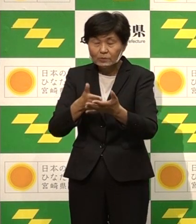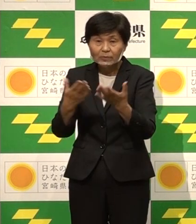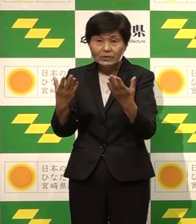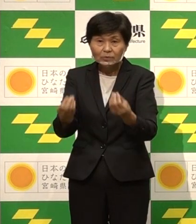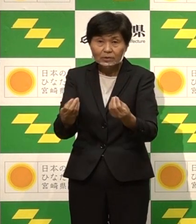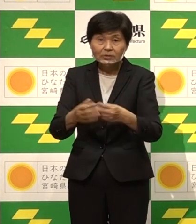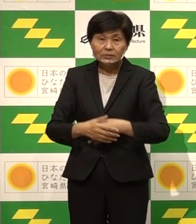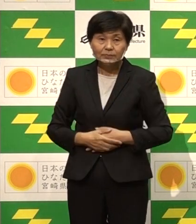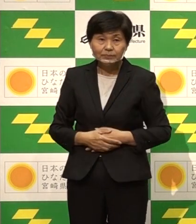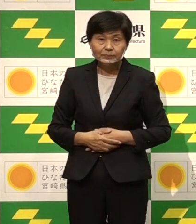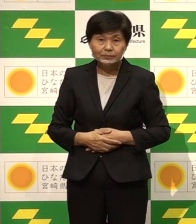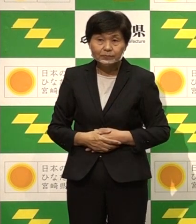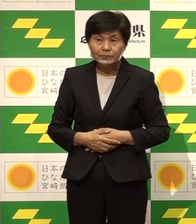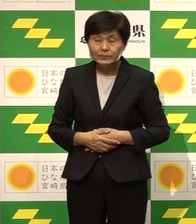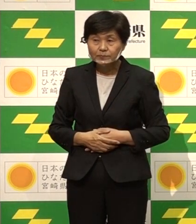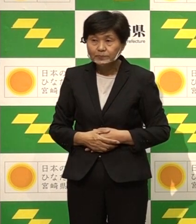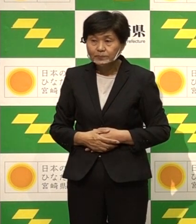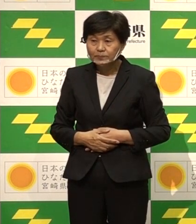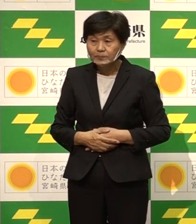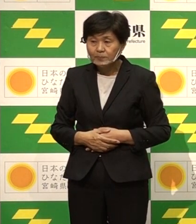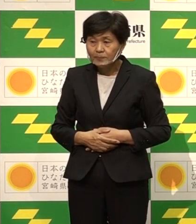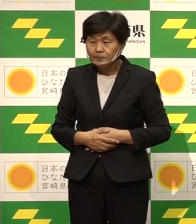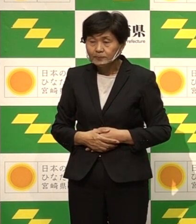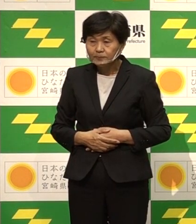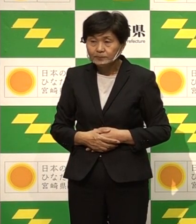上であります。